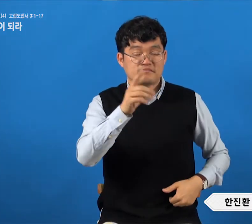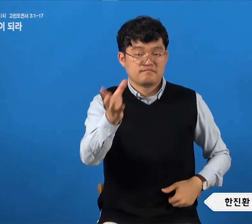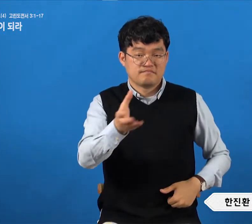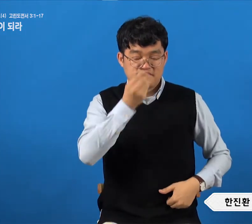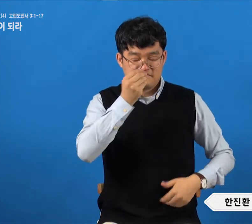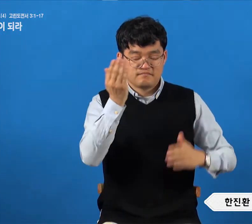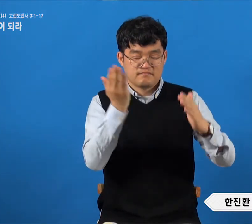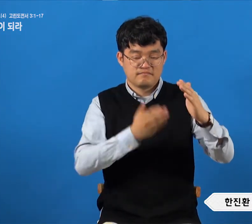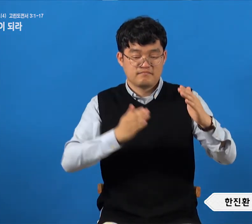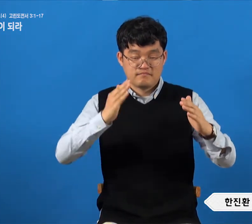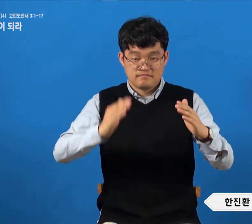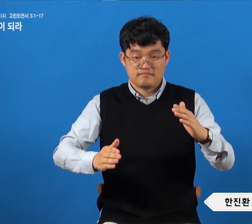거룩한 성전이지요.